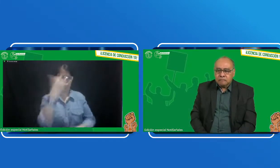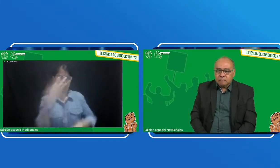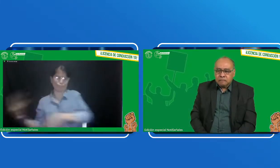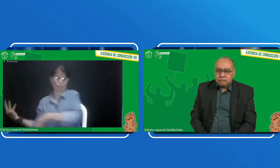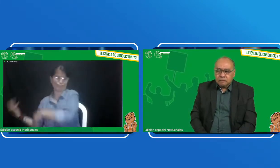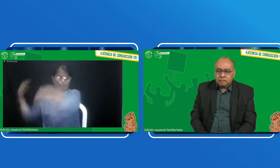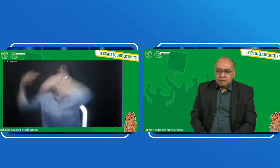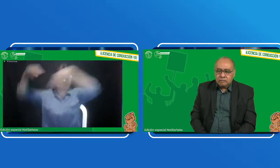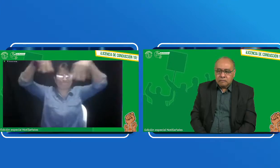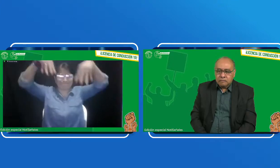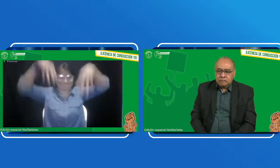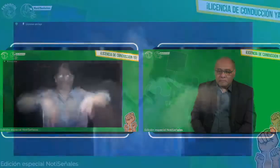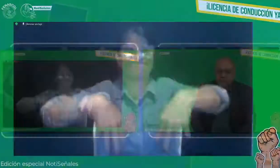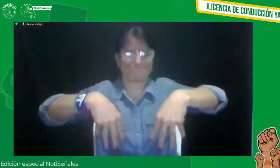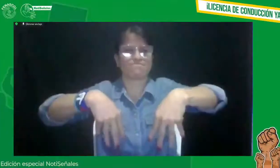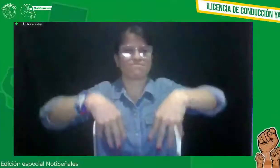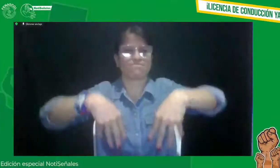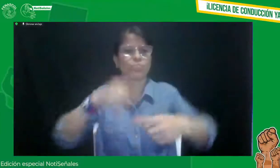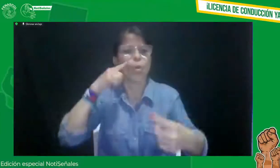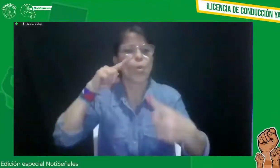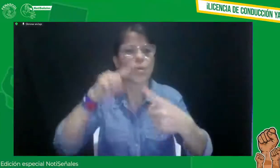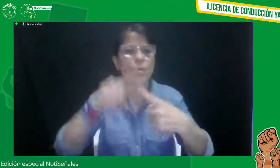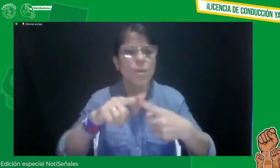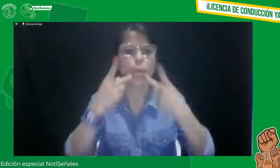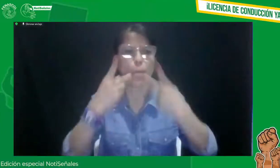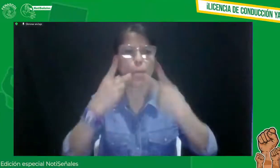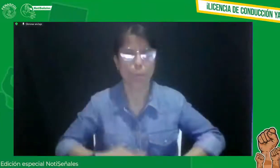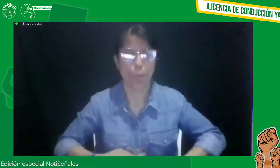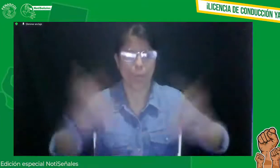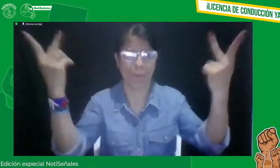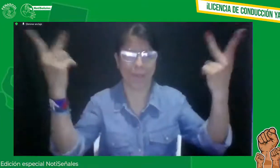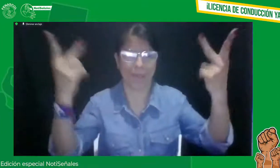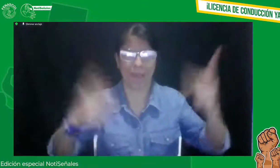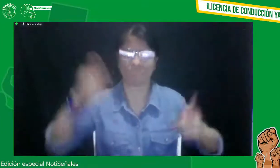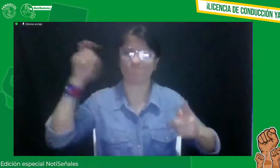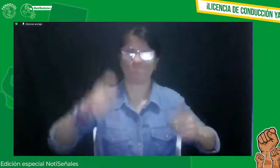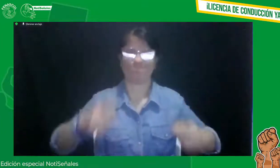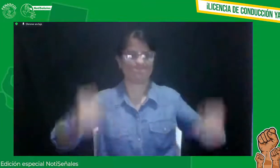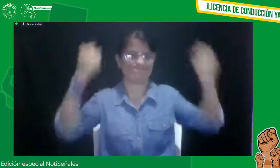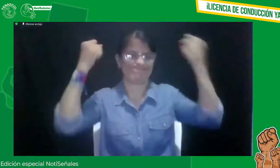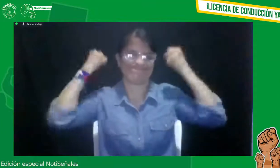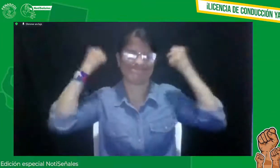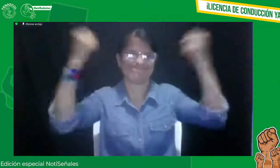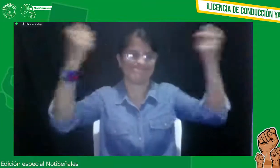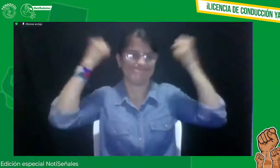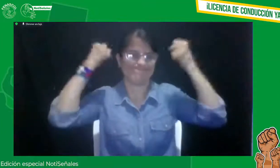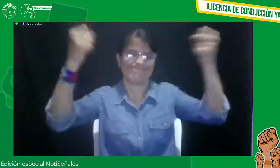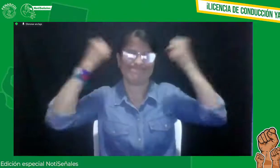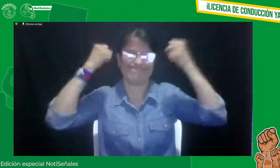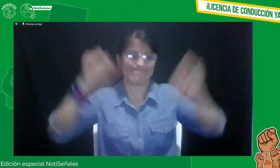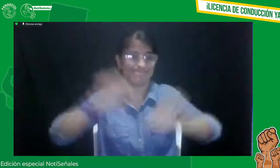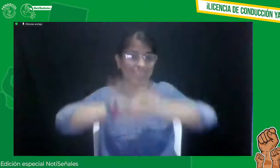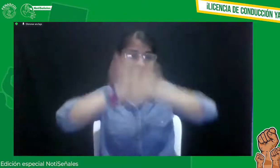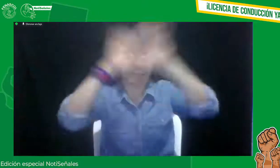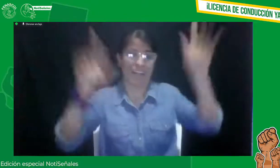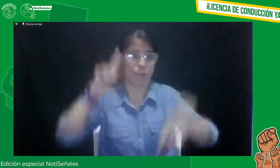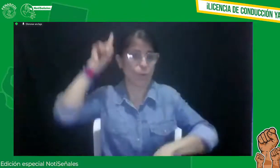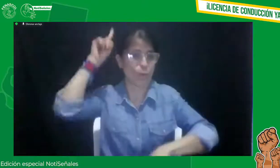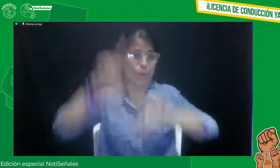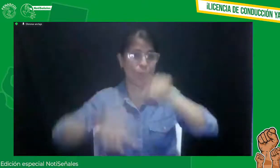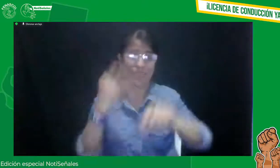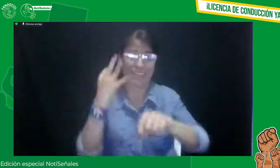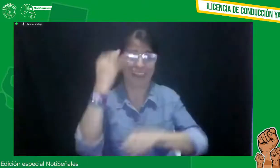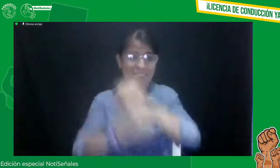Claro. Bueno, mañana sí hay plantón con el objetivo de pensarnos la licencia de conducción para